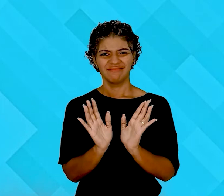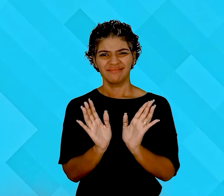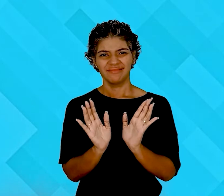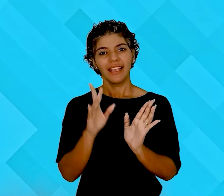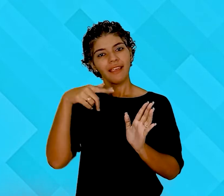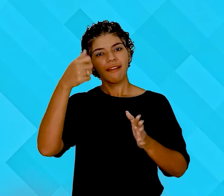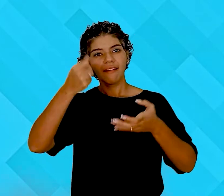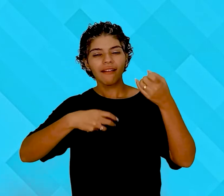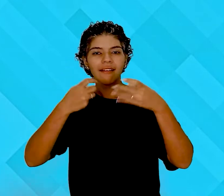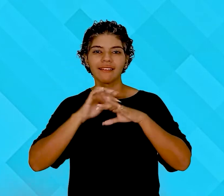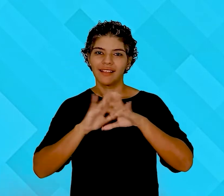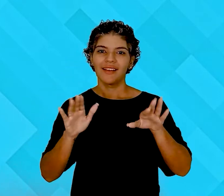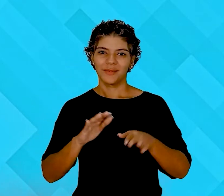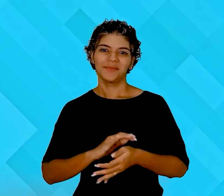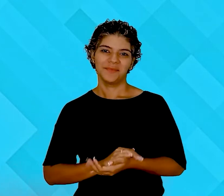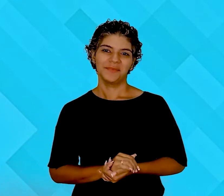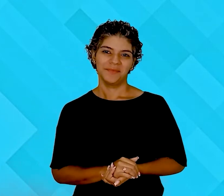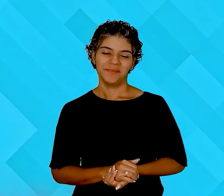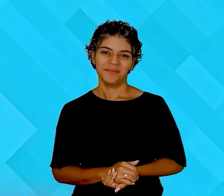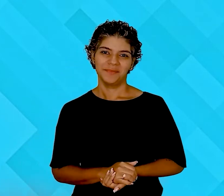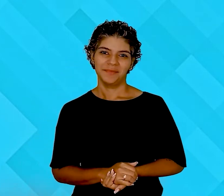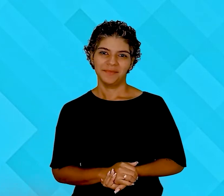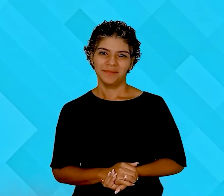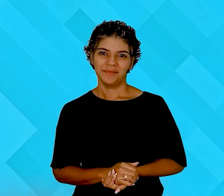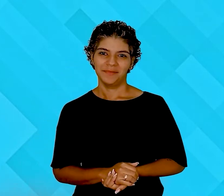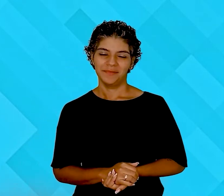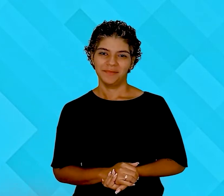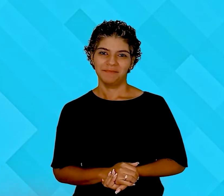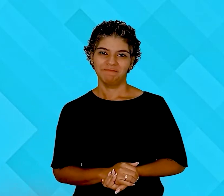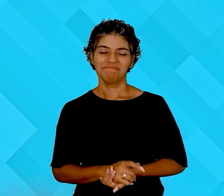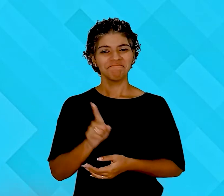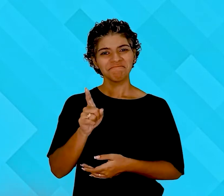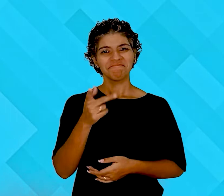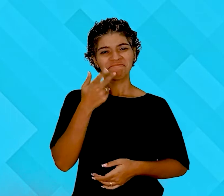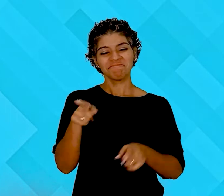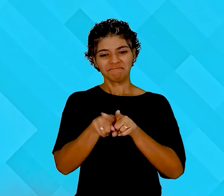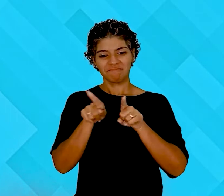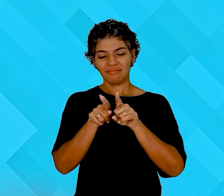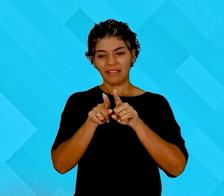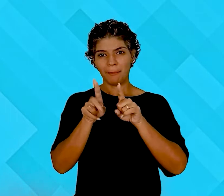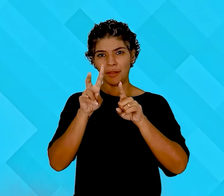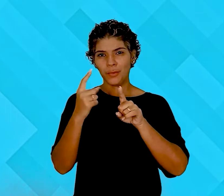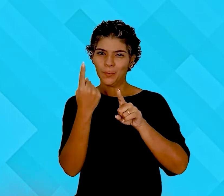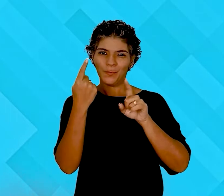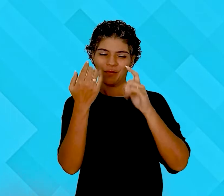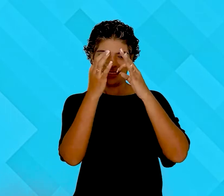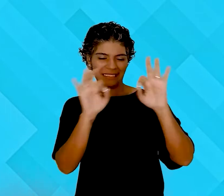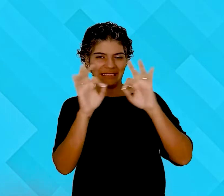Paula, essa expressão que vem sendo utilizada, né, já há algum tempo, o capitalismo de dados, né, ainda é pouco trabalhado no nosso campo da produção